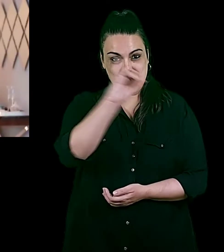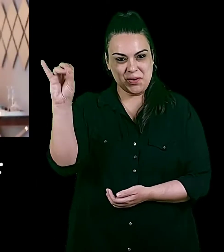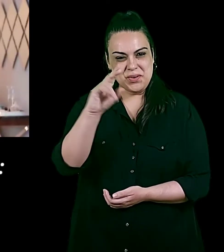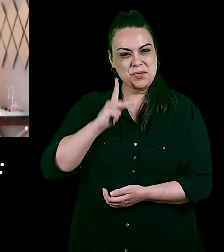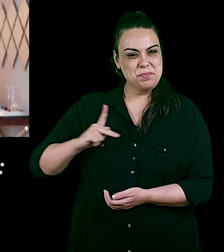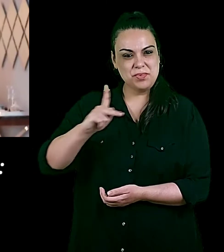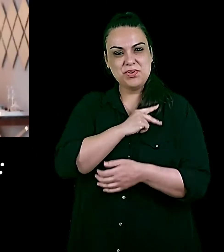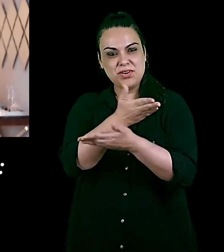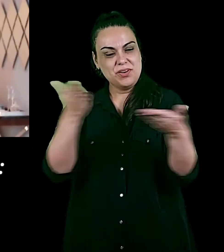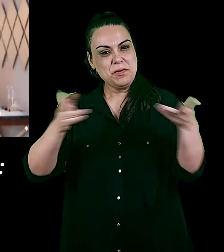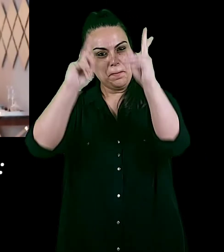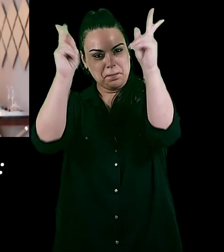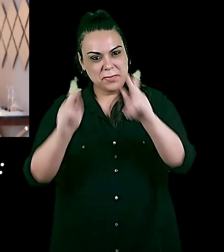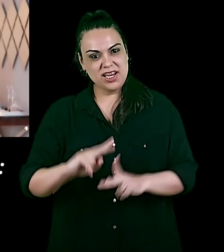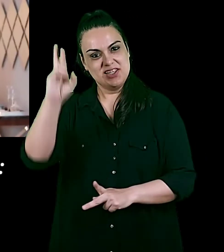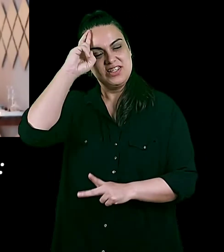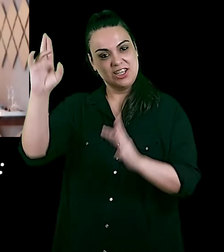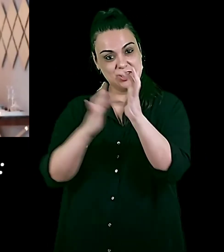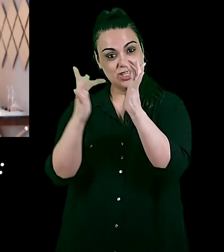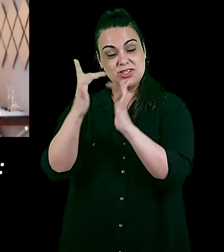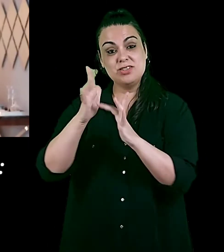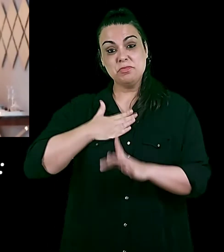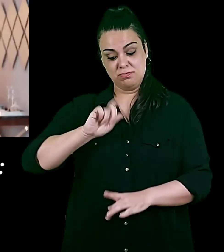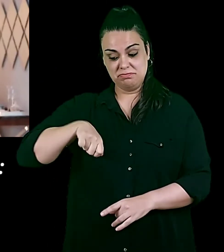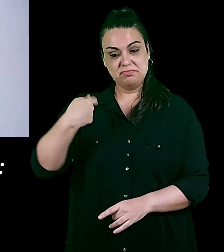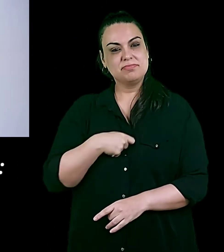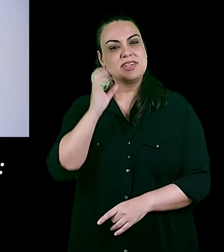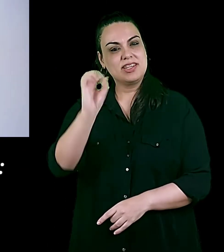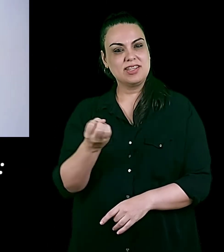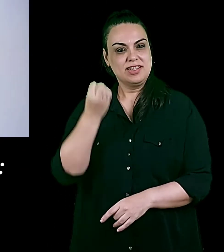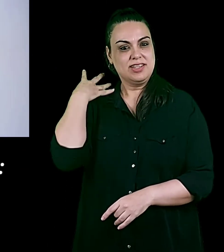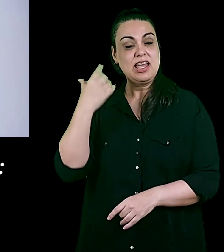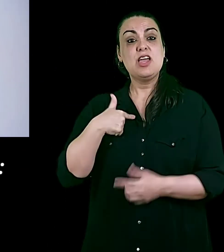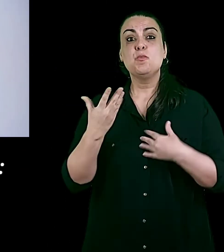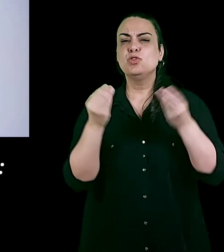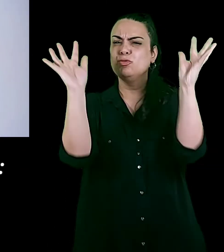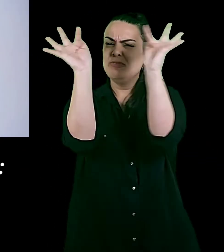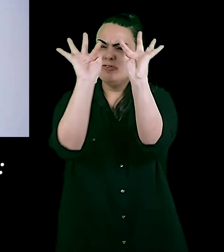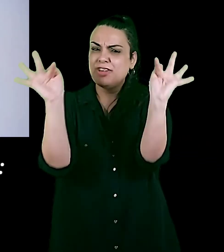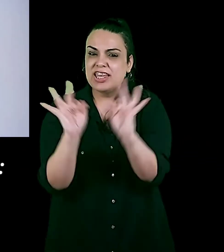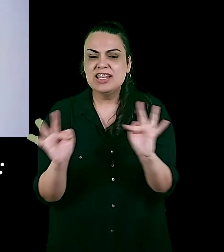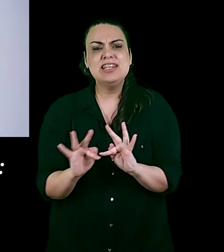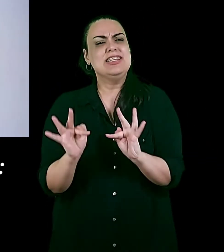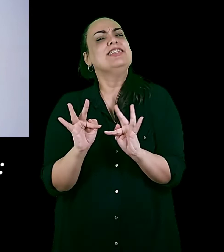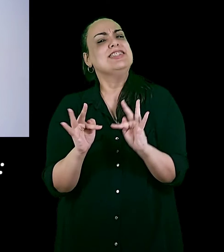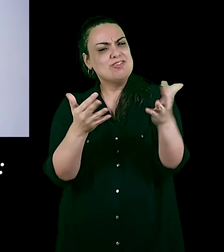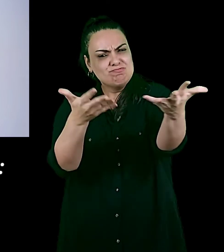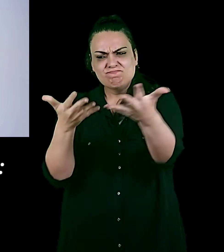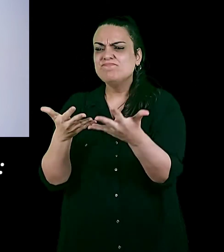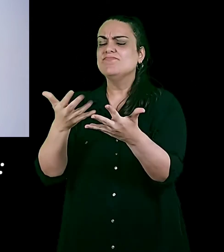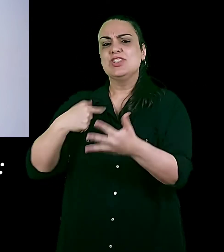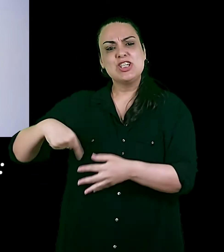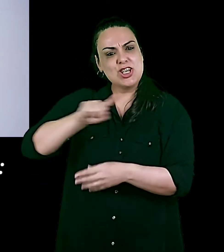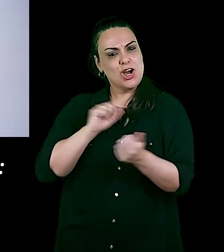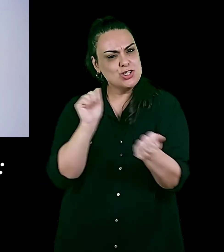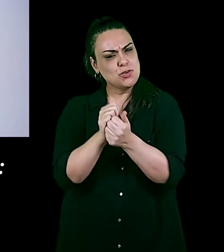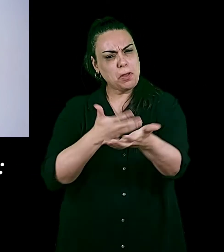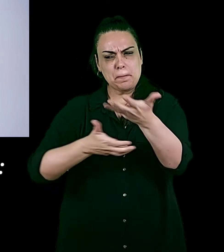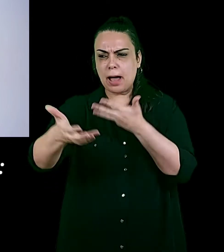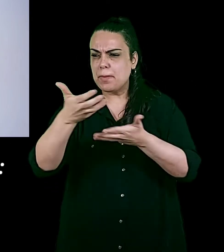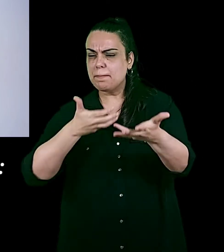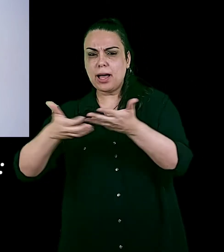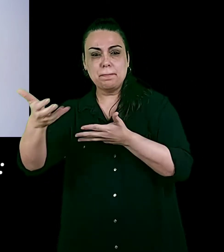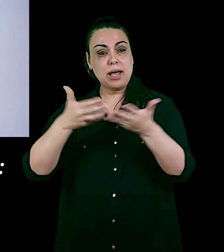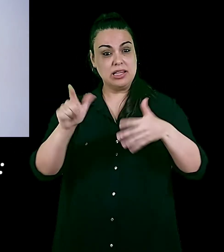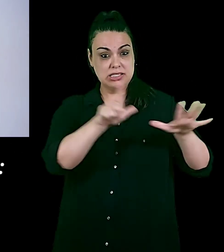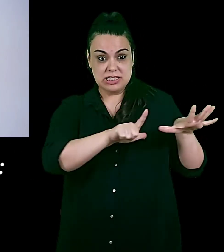Fala, meu povo, a paz do Senhor Jesus. Eu sou a pastora Camila Barros. Eu estou muito feliz de te receber e caminhar junto com você dentro